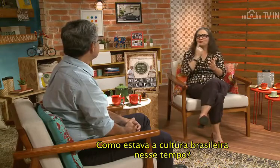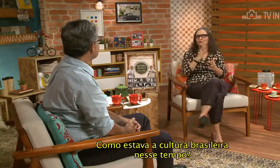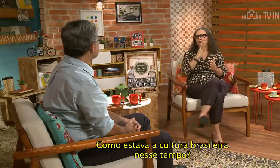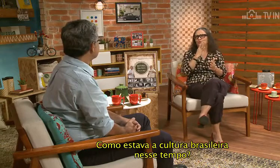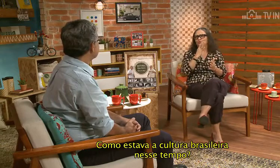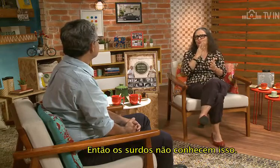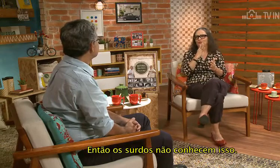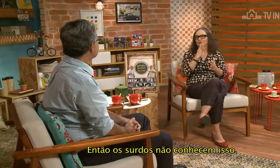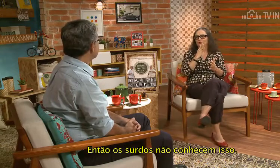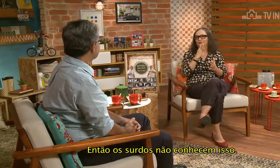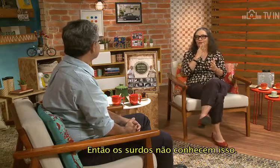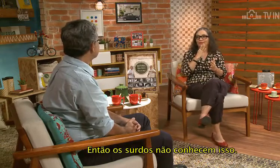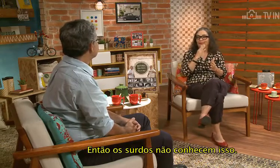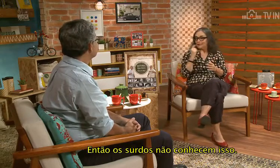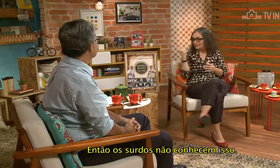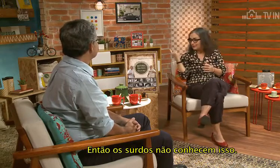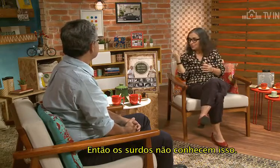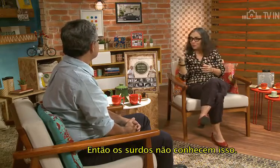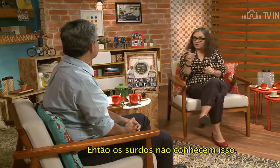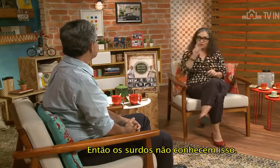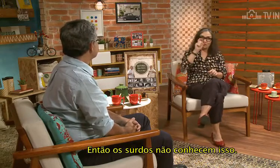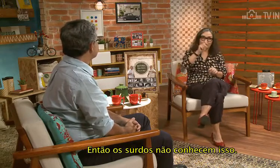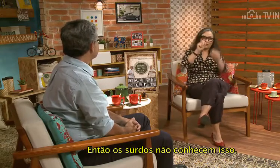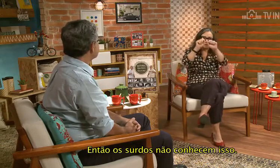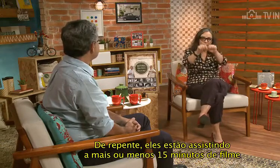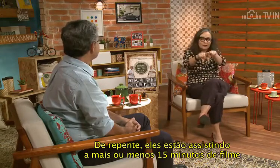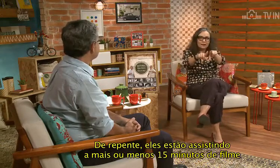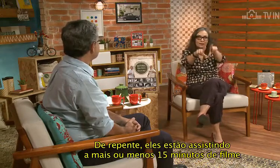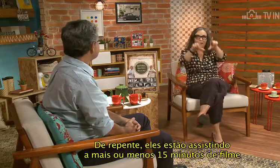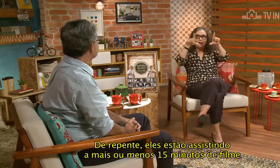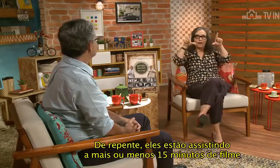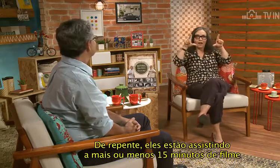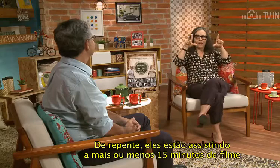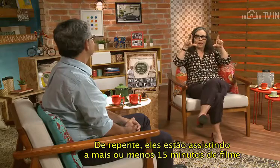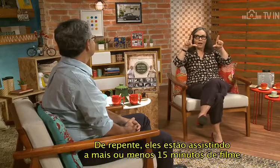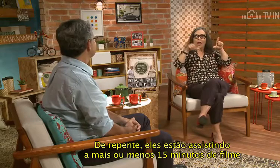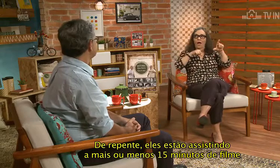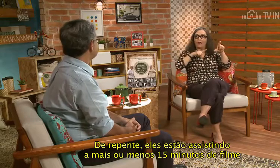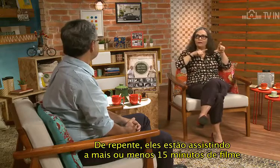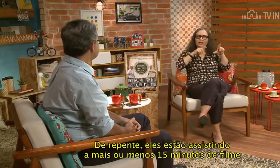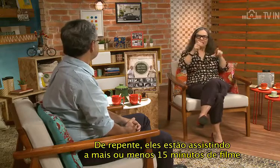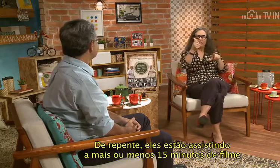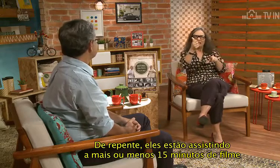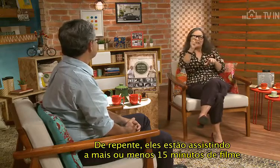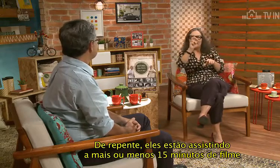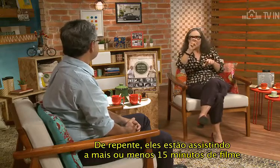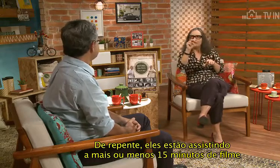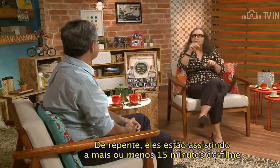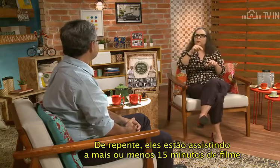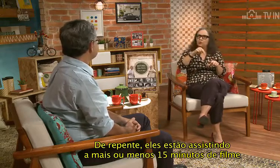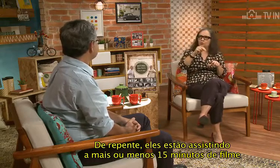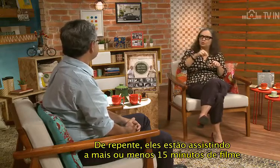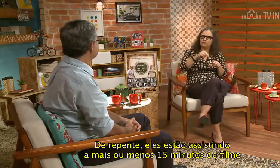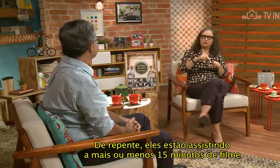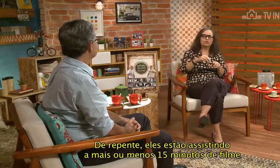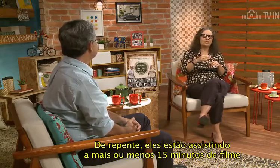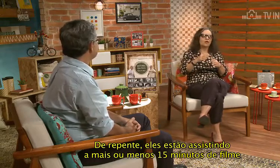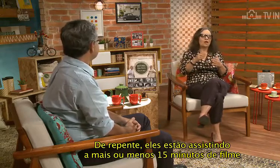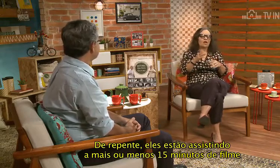tempo? Então, os surdos não conhecem isso. Então, assim, de repente, eles estão assistindo mais ou menos 15